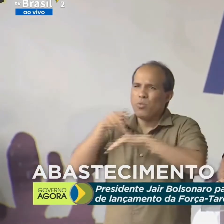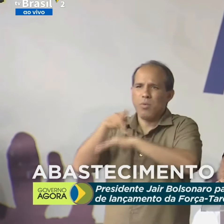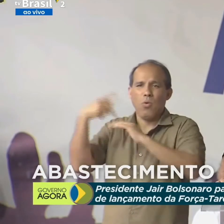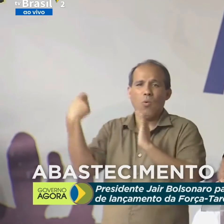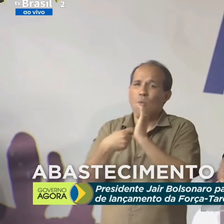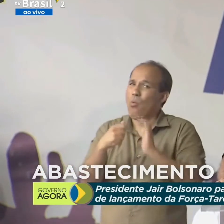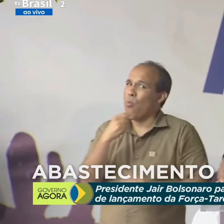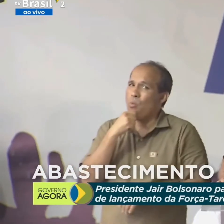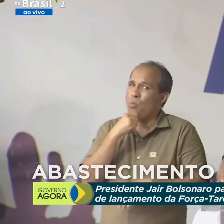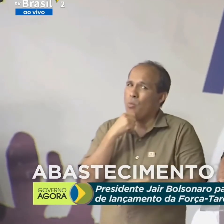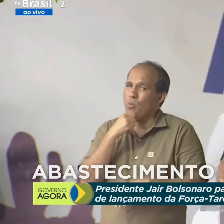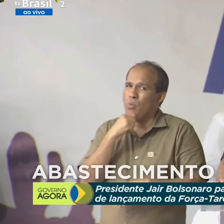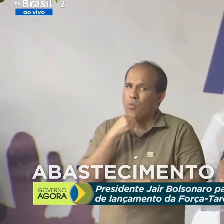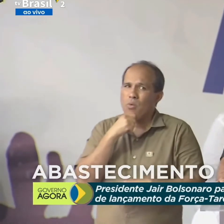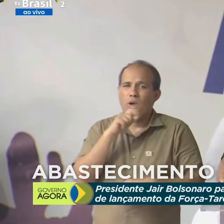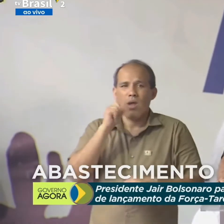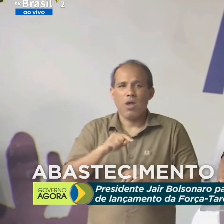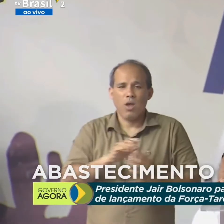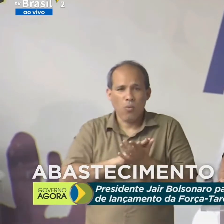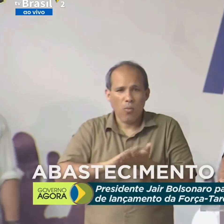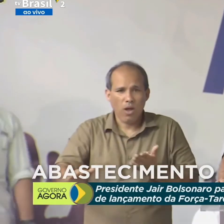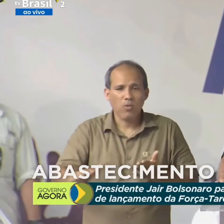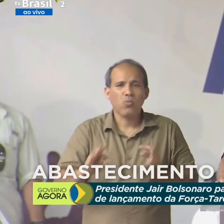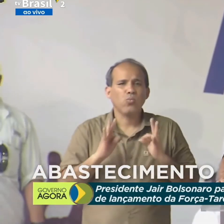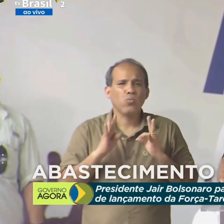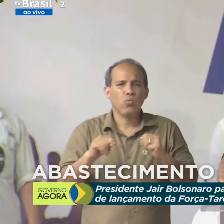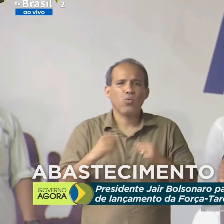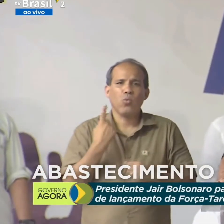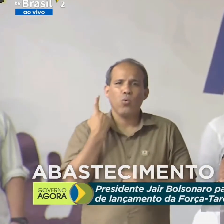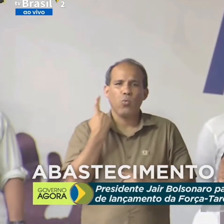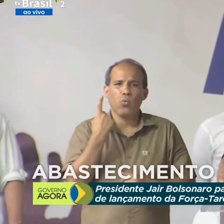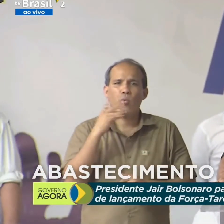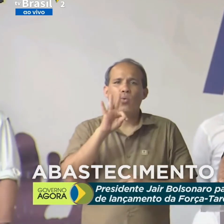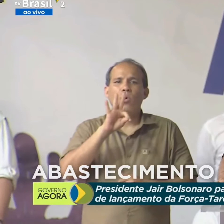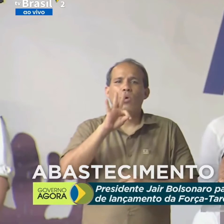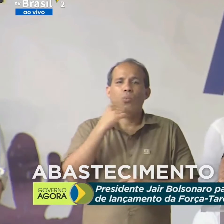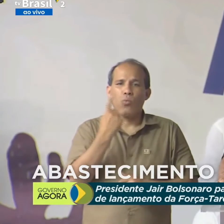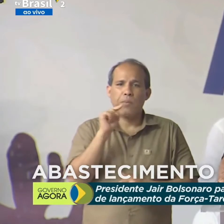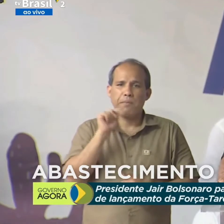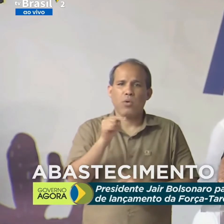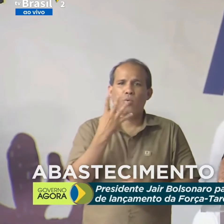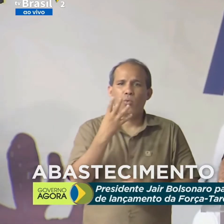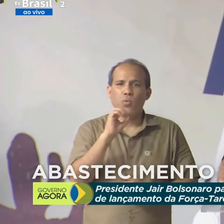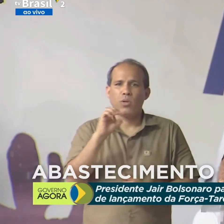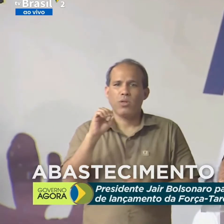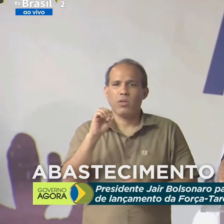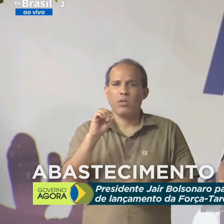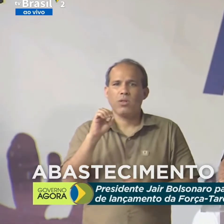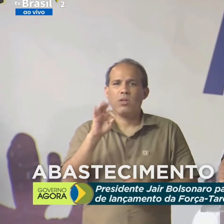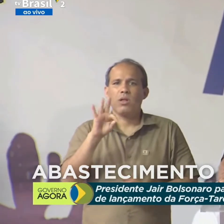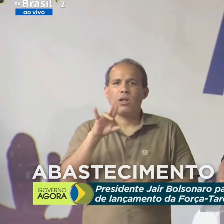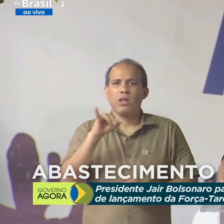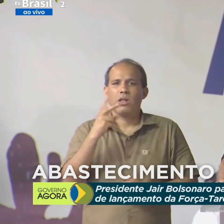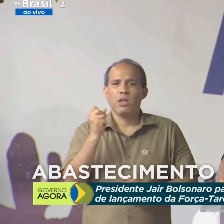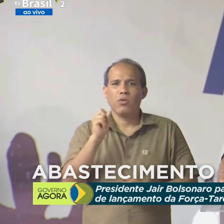não pagaram essa conta, representa um montante de 1 trilhão e 400 bilhões de